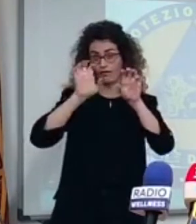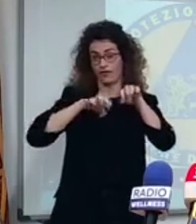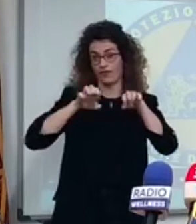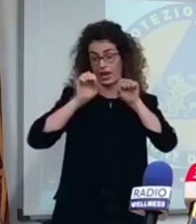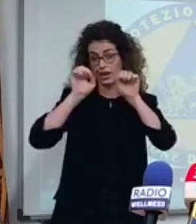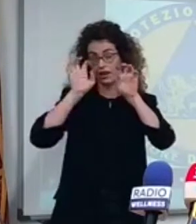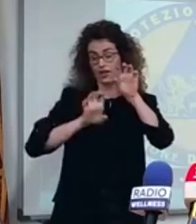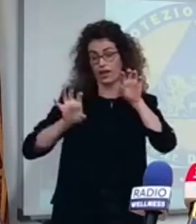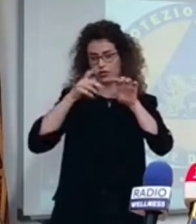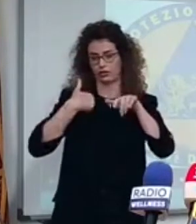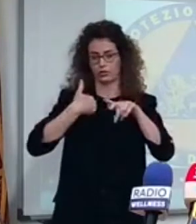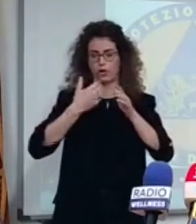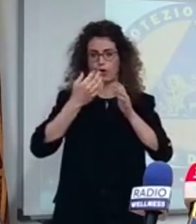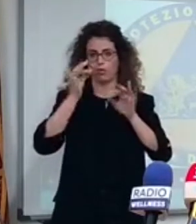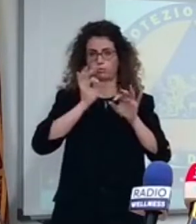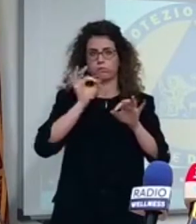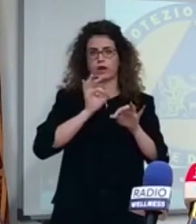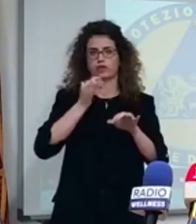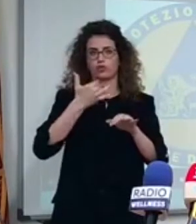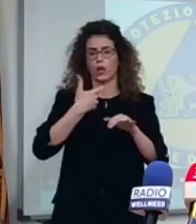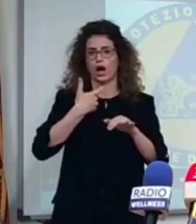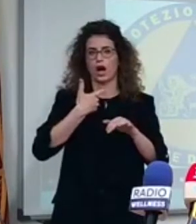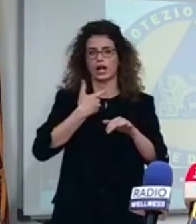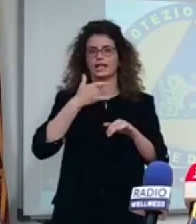ovviamente Istat ufficiali,